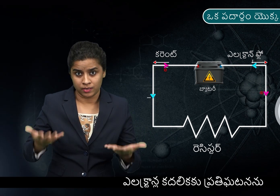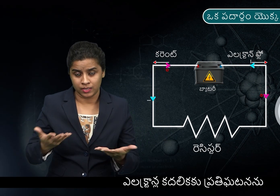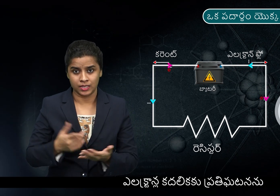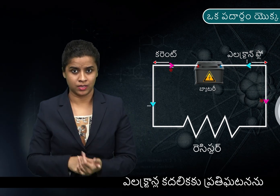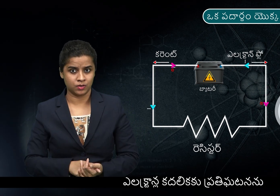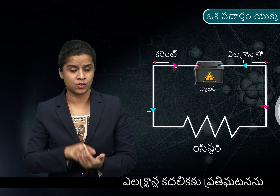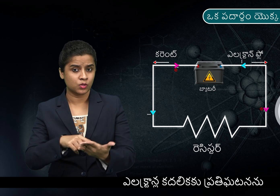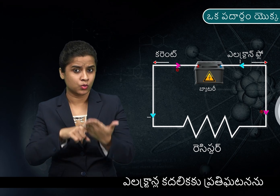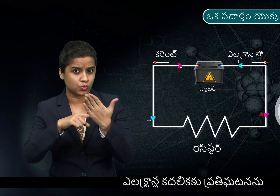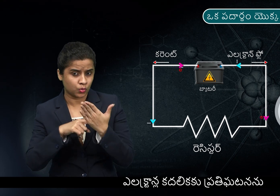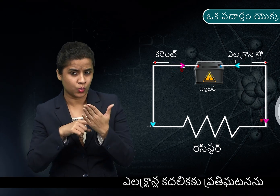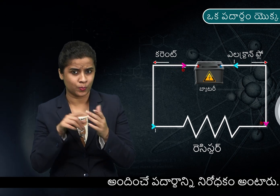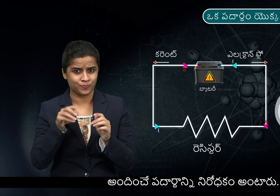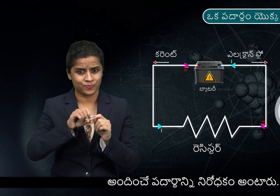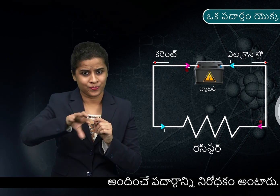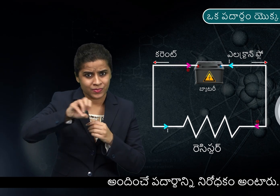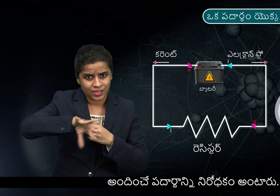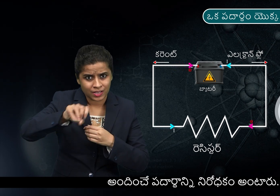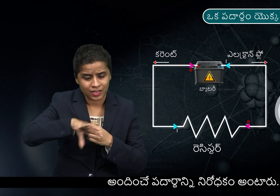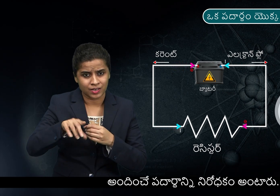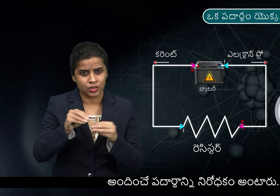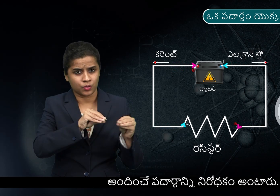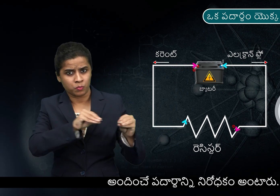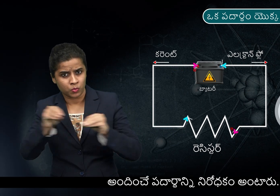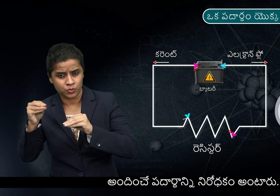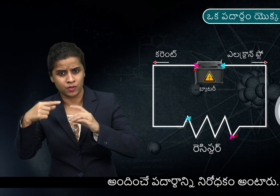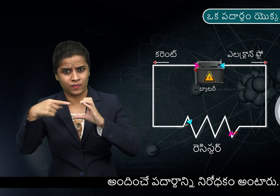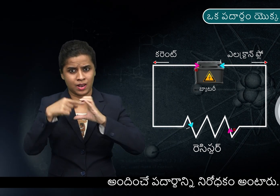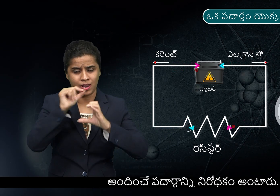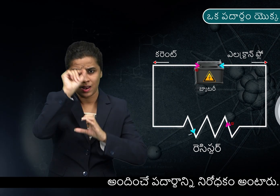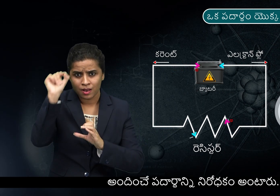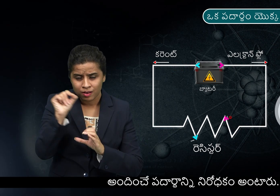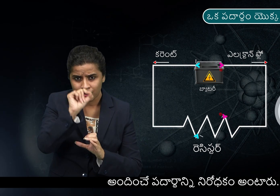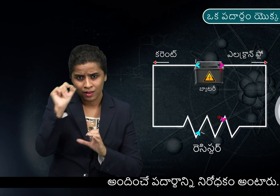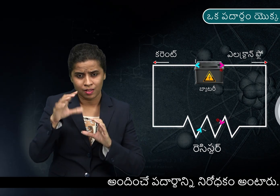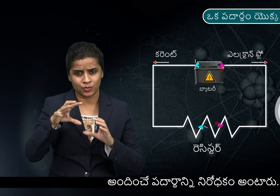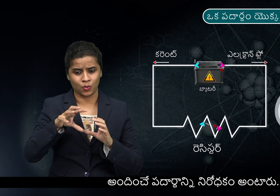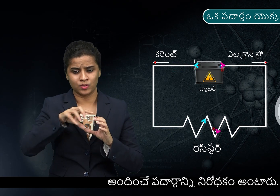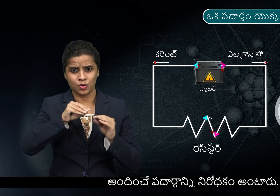ఎలక్ట్రాన్ల కదలికకు ప్రతిఘటనను అందించే పదార్థాన్ని నిరోధకం అంటారు.